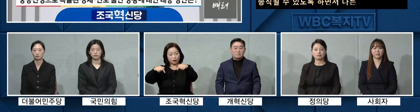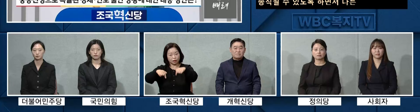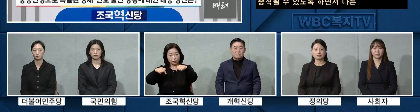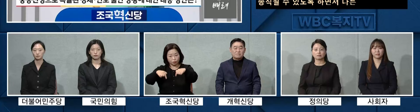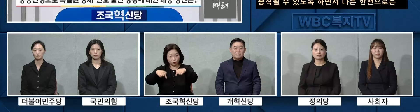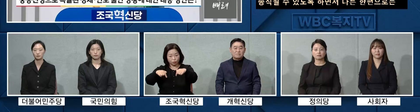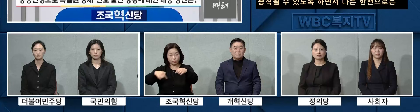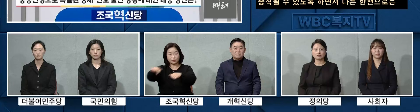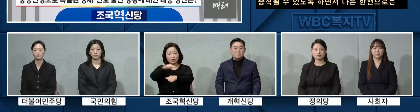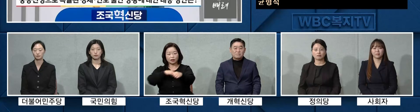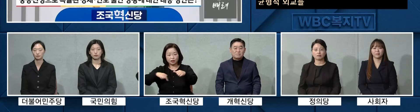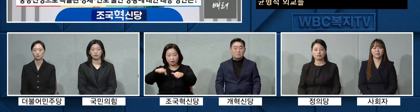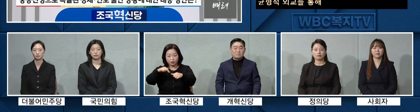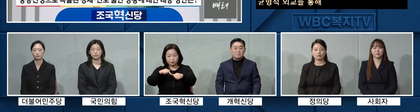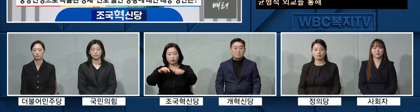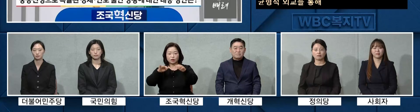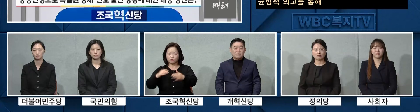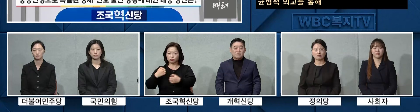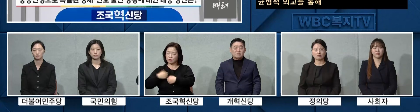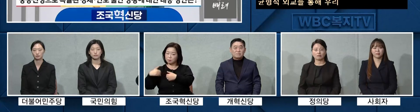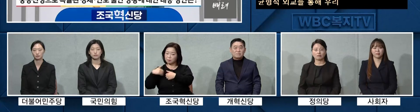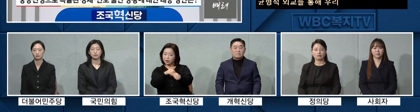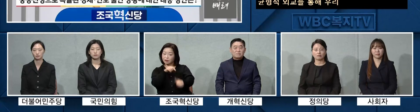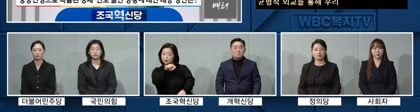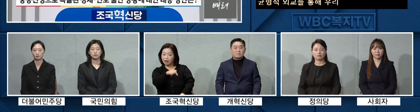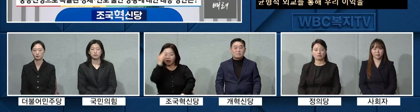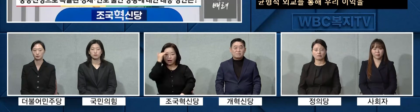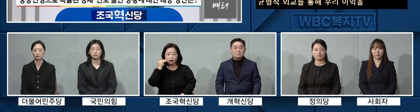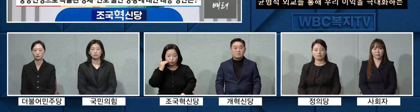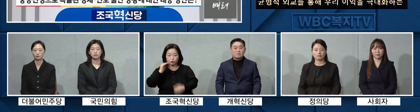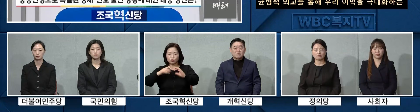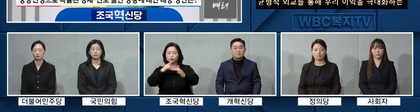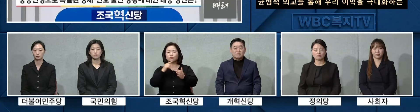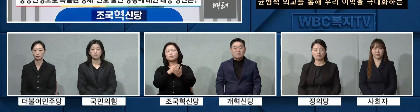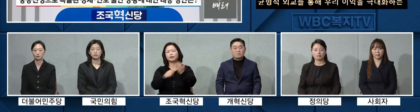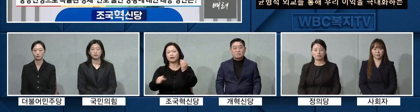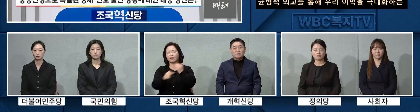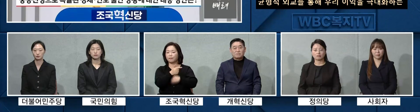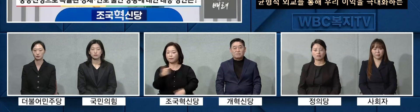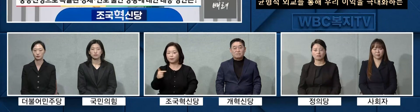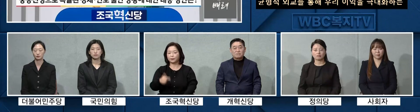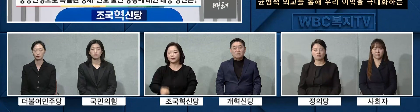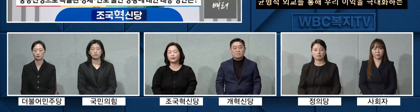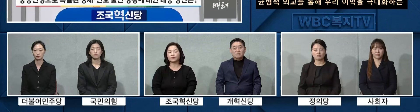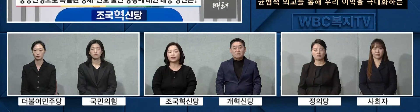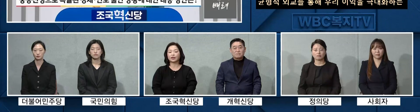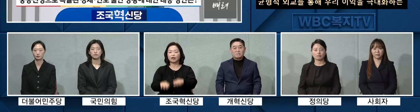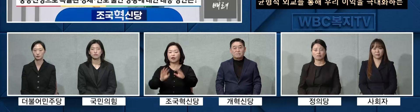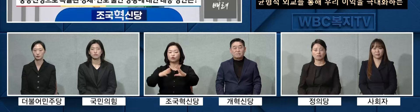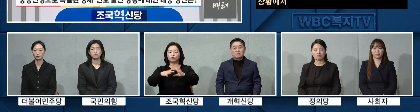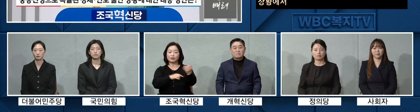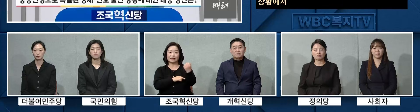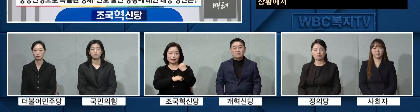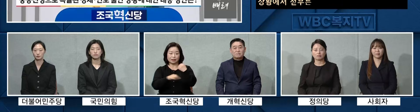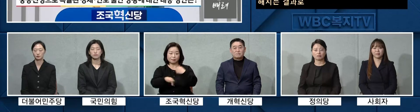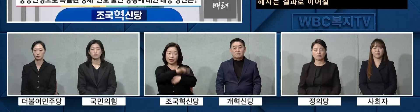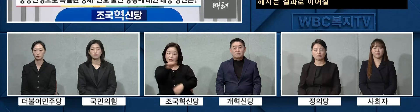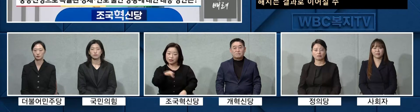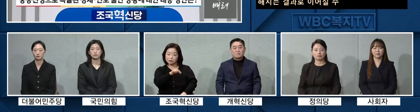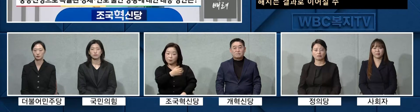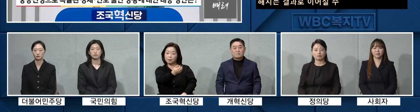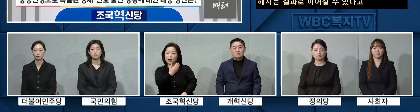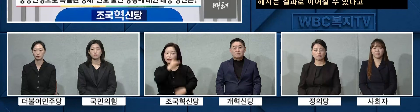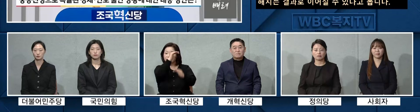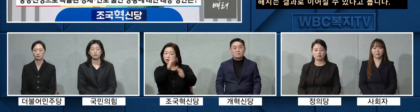상황에서 설익은 파병 요구는 자체도 우리 국익을 해치는 결과로 이어질 수 있다고 봅니다. 국민의힘 일각에서 나오고 있는